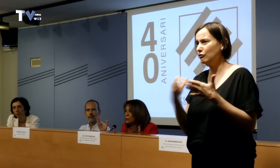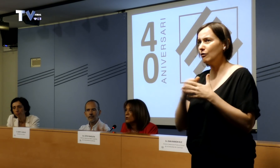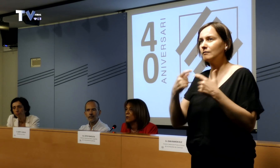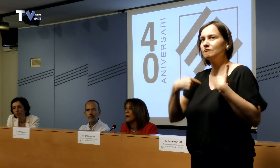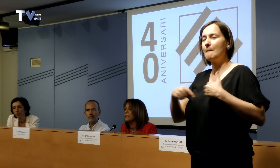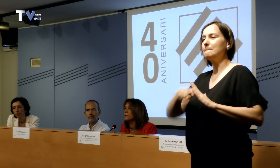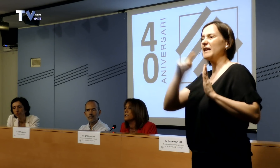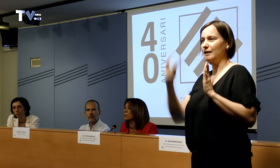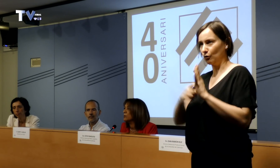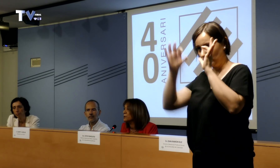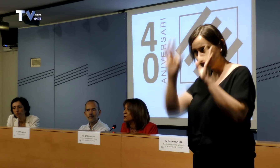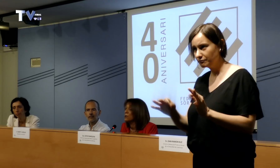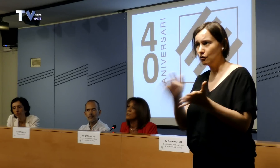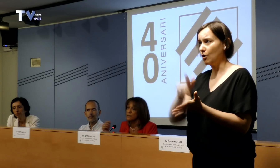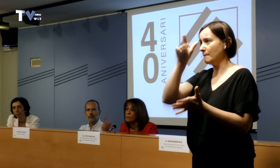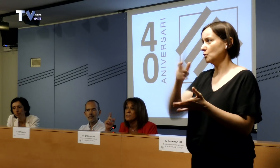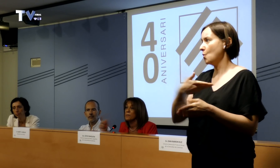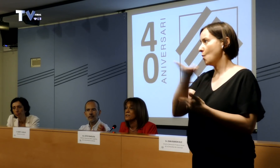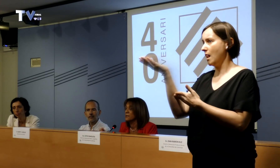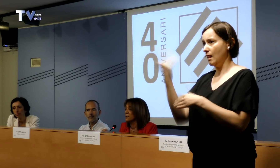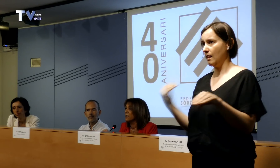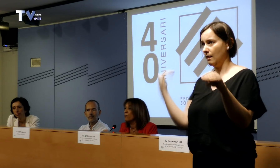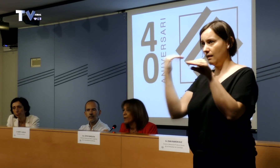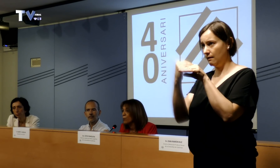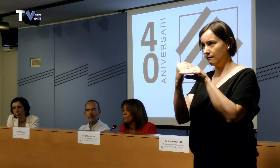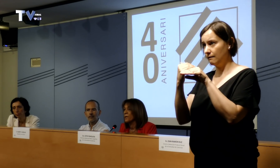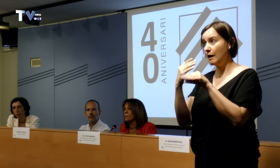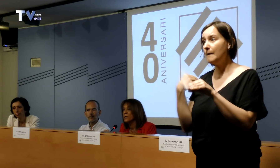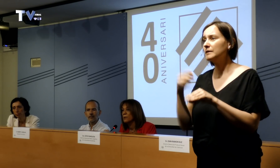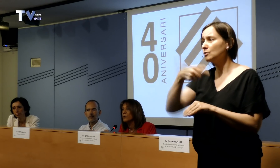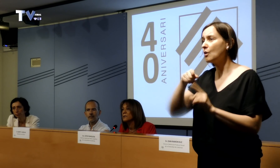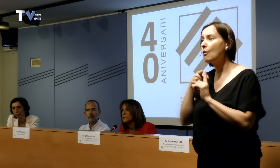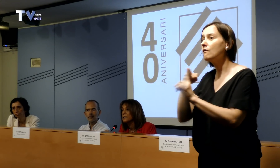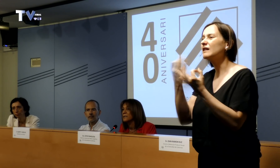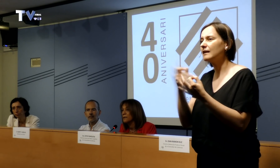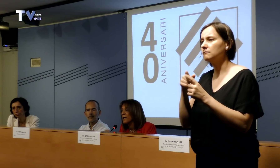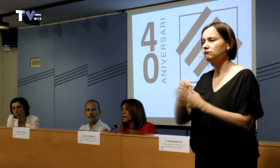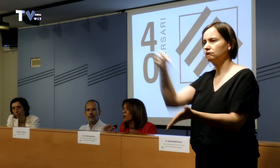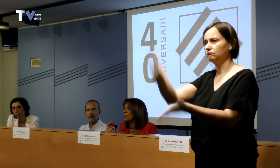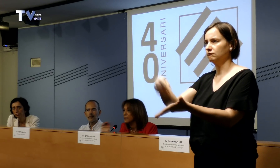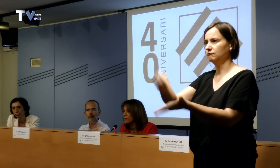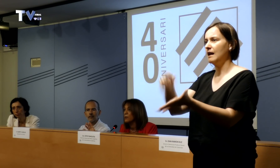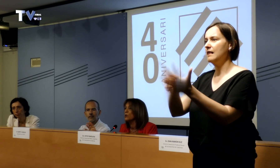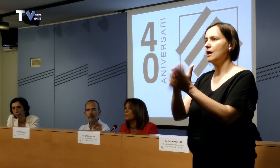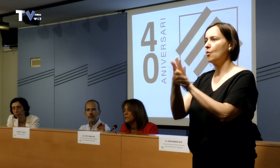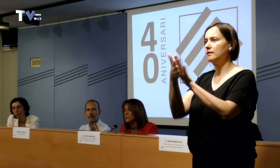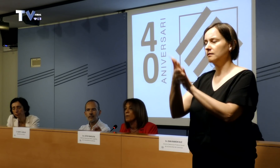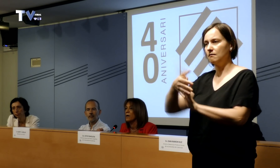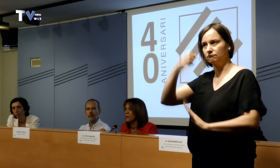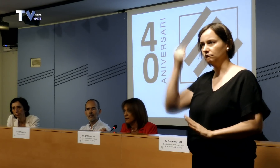plenitud que ha de tenir una persona, i a més que ho feu amb la llengua de signes catalana com a vertebradora principal de